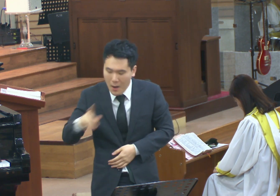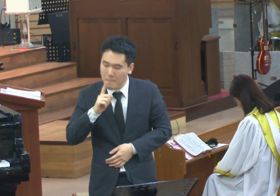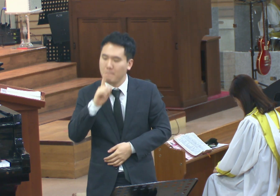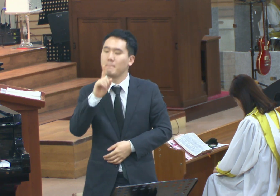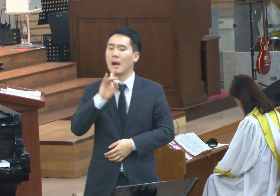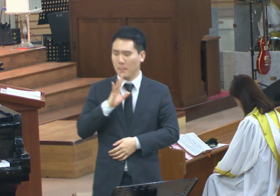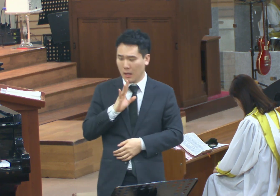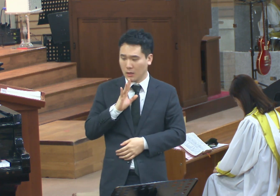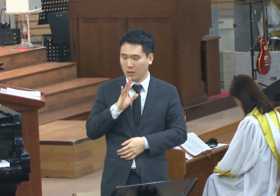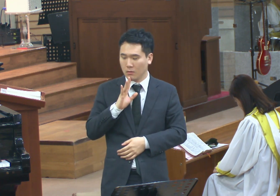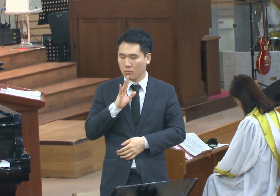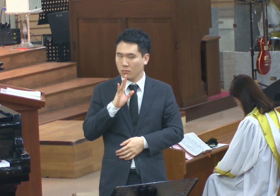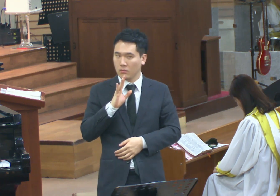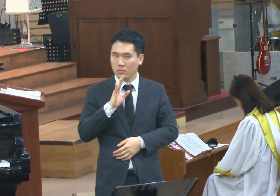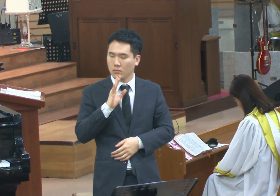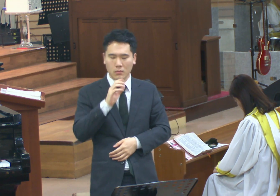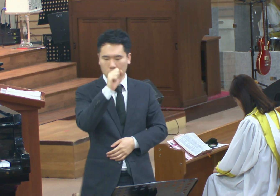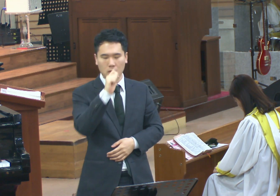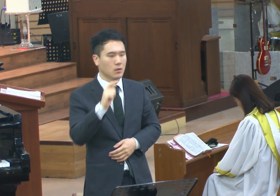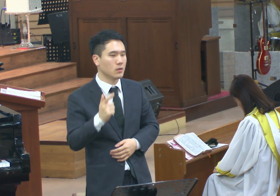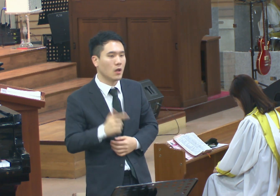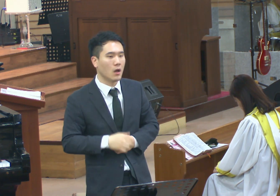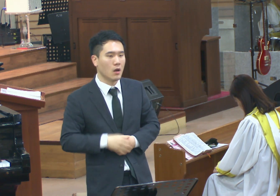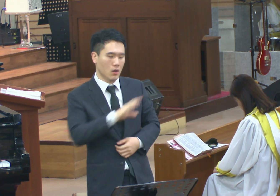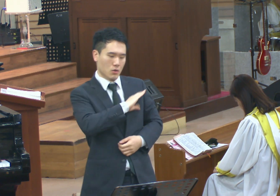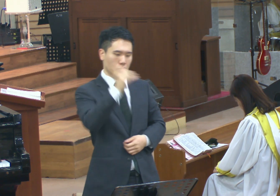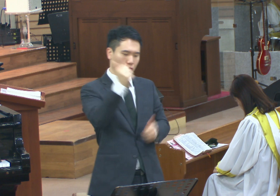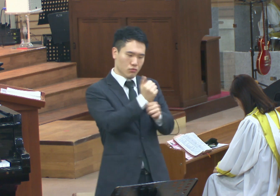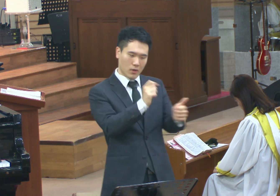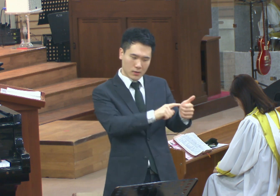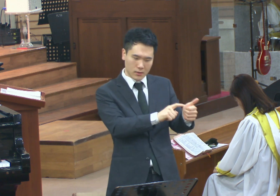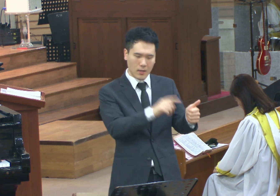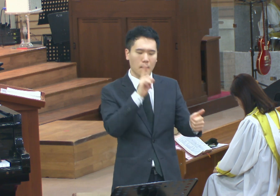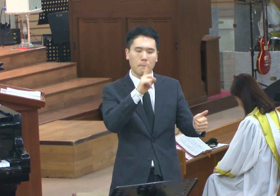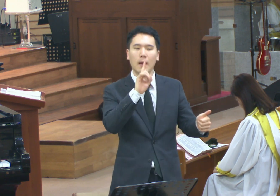말로만 하지 않고 물질적인 보상을 했던 것을 봅니다.